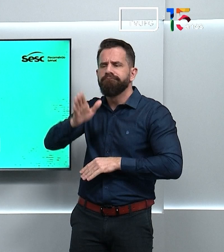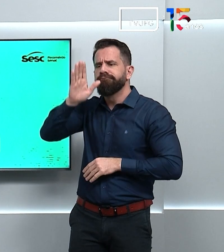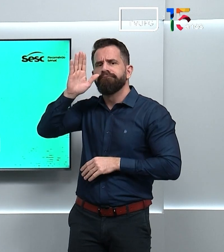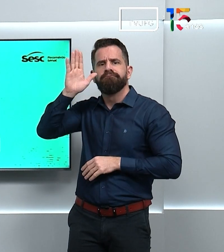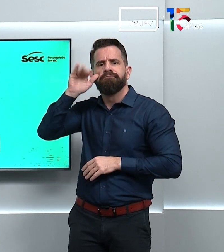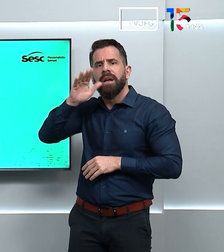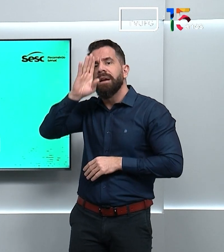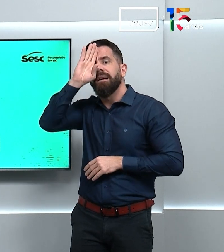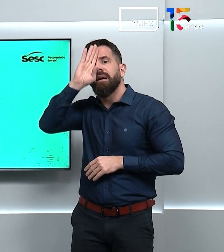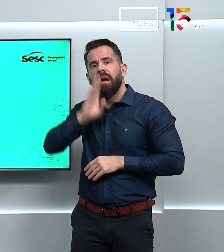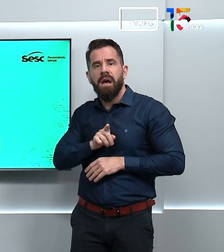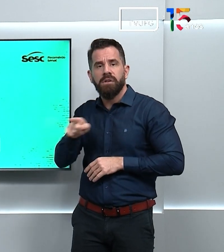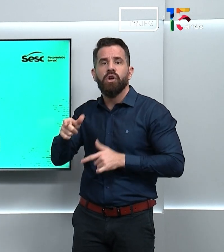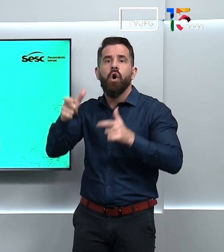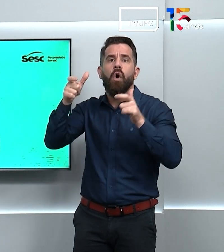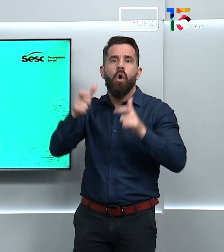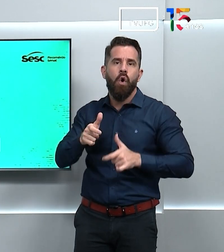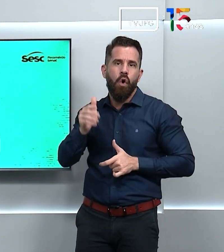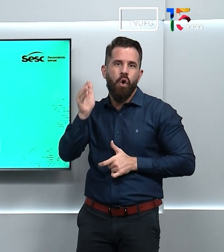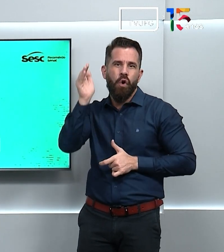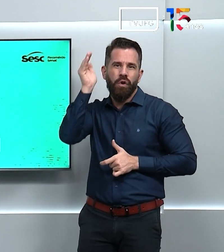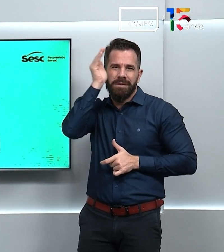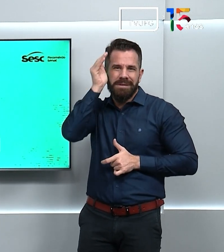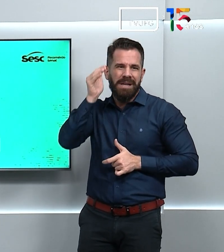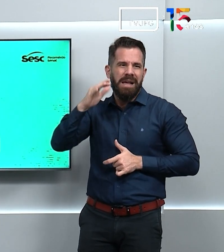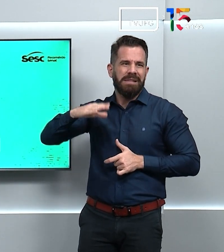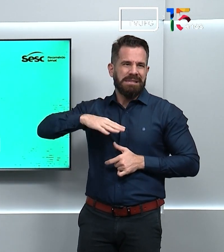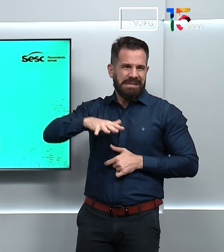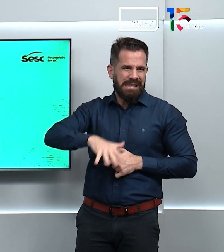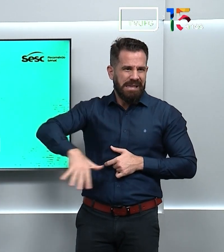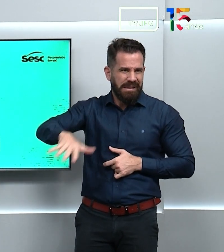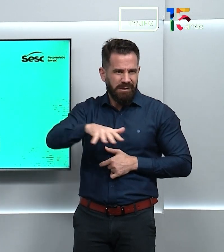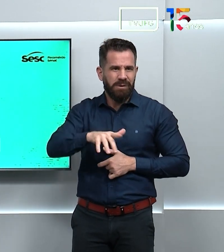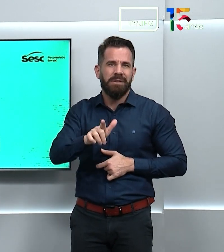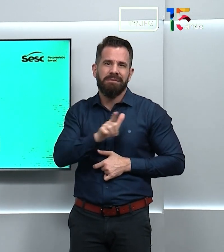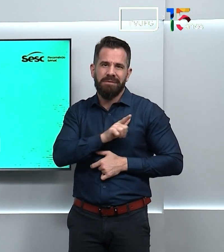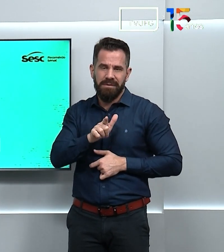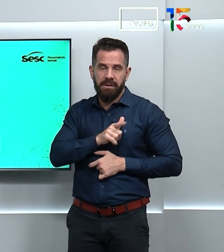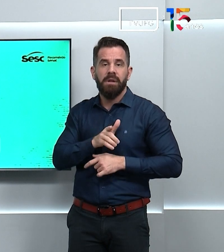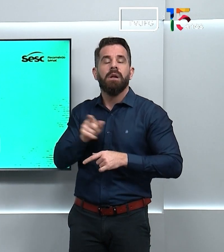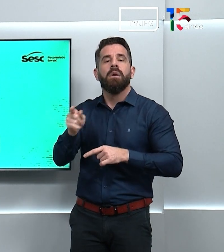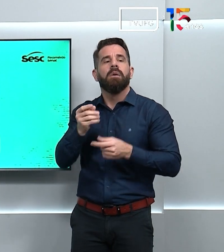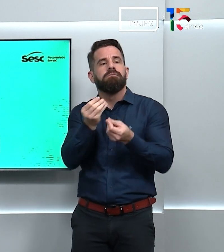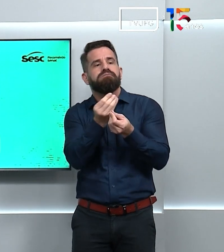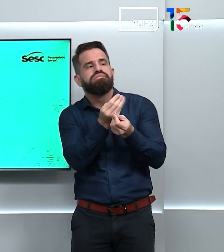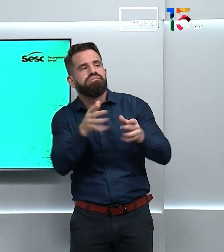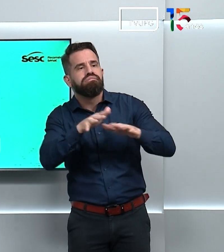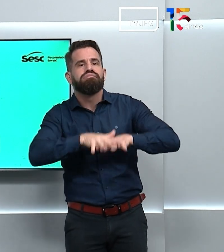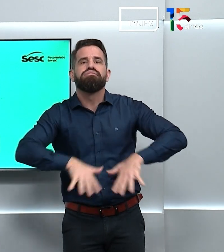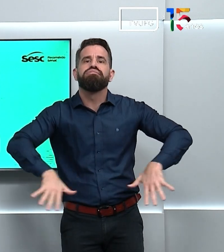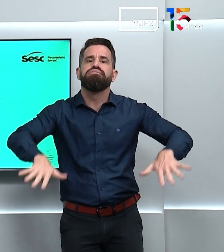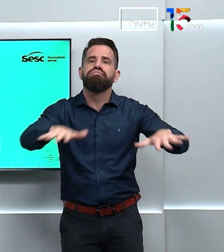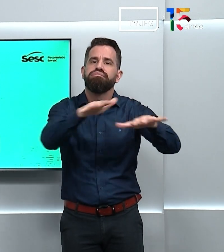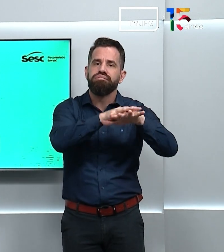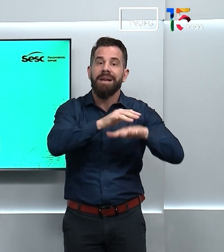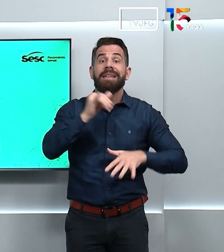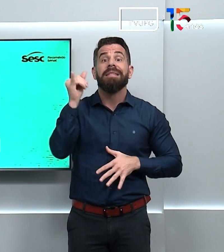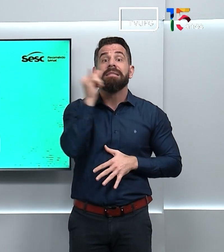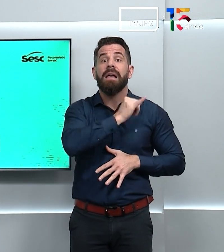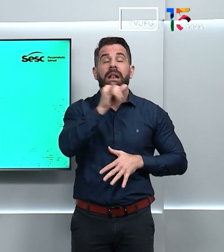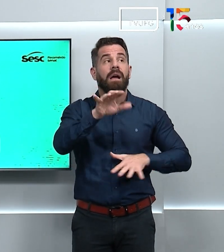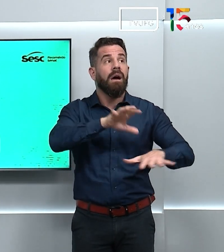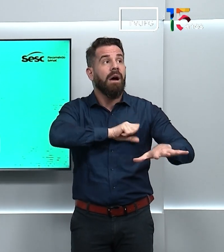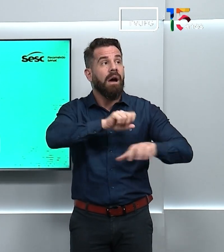Sesc Centro e é uma forma de difundir a cultura italiana, oferecendo ao público a oportunidade de assistir a produções que